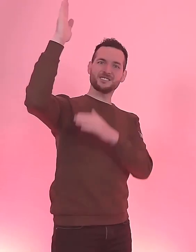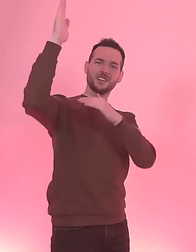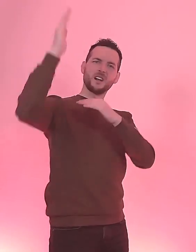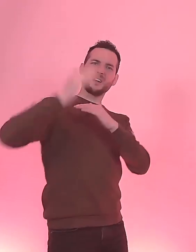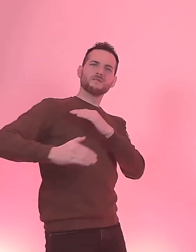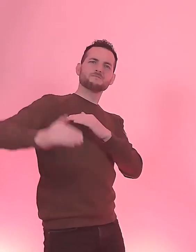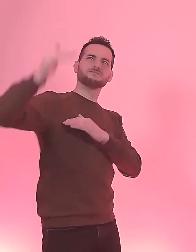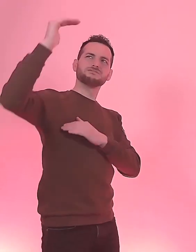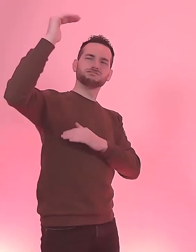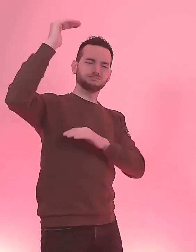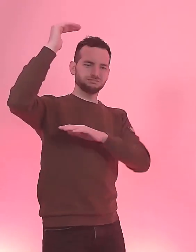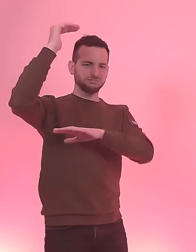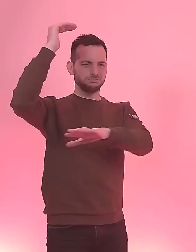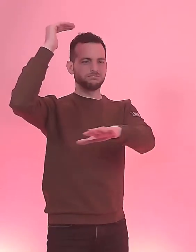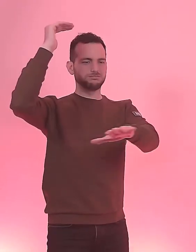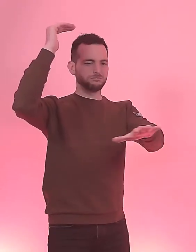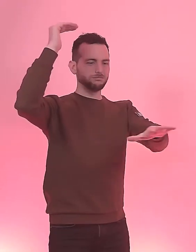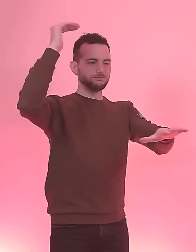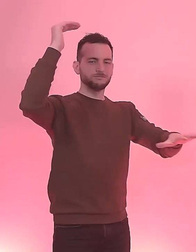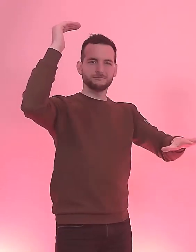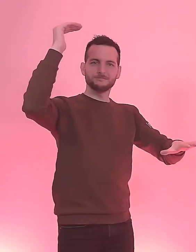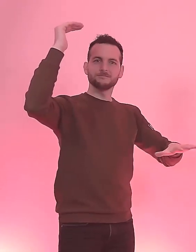mensen proberen